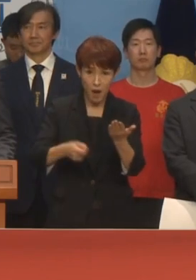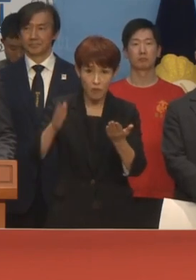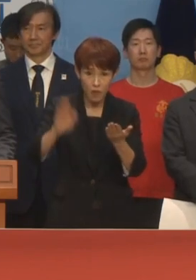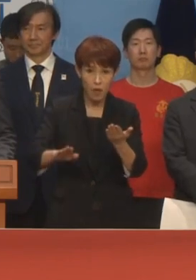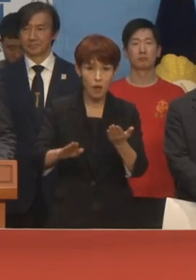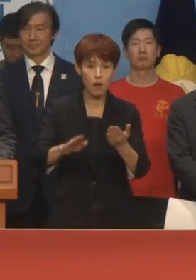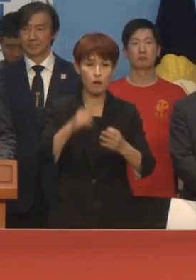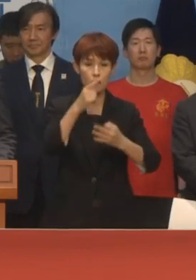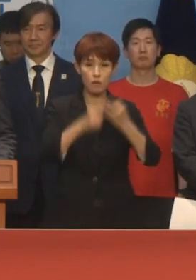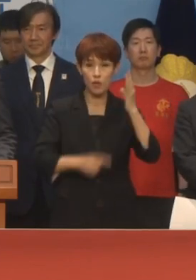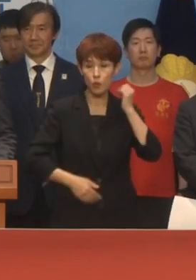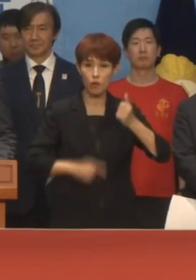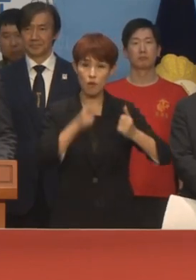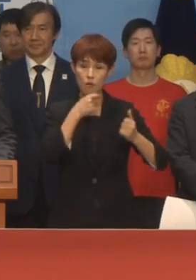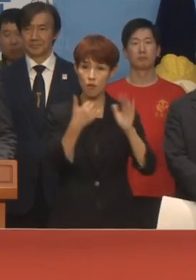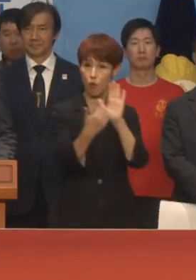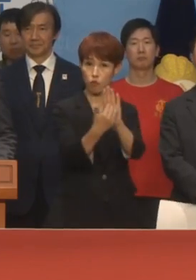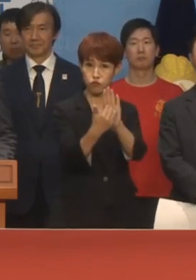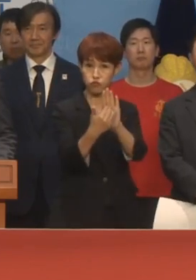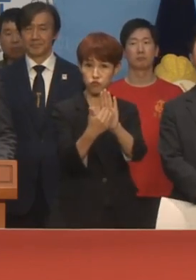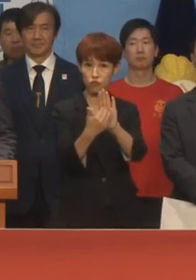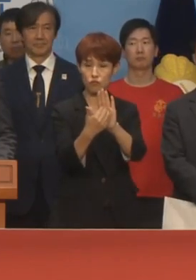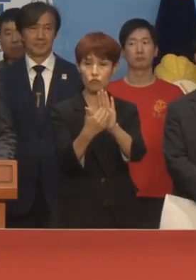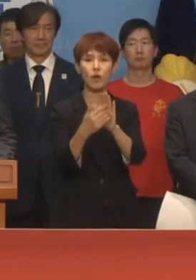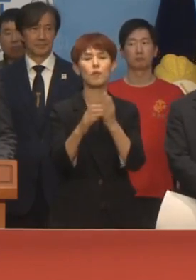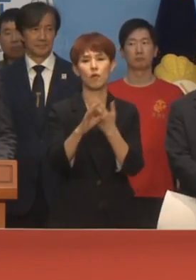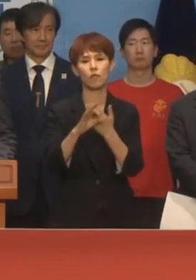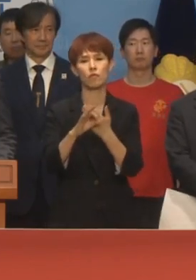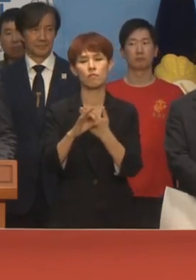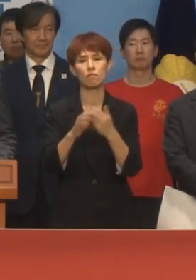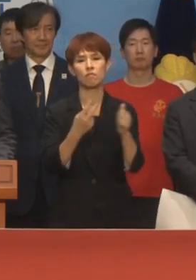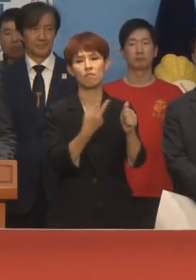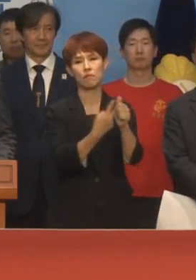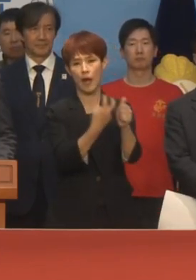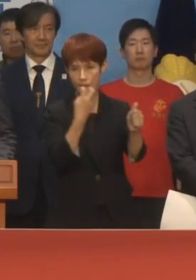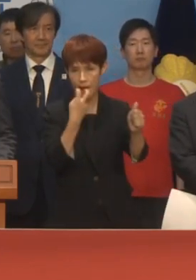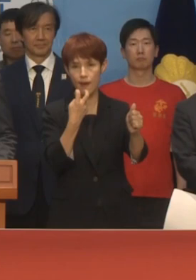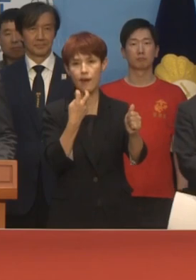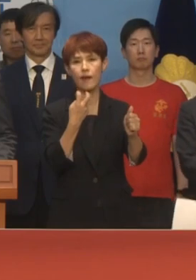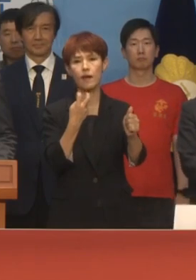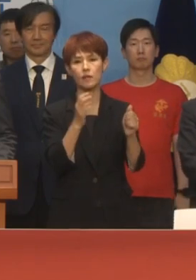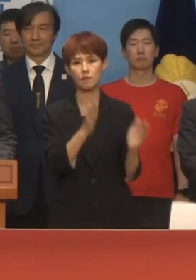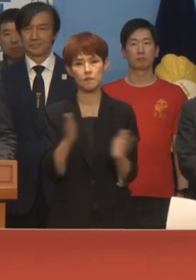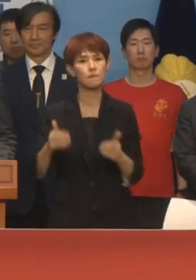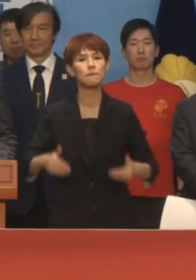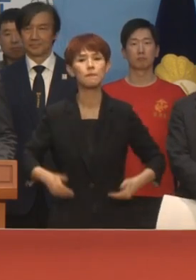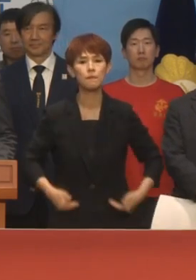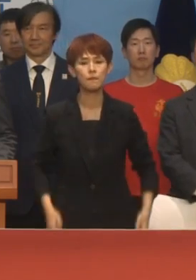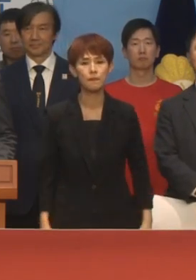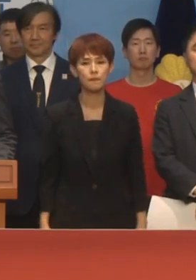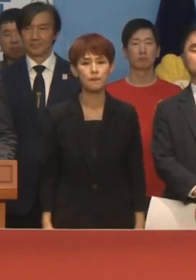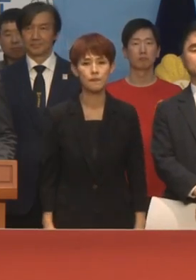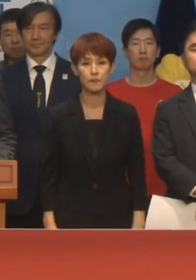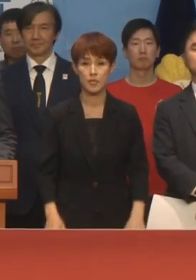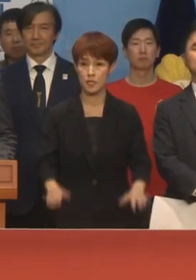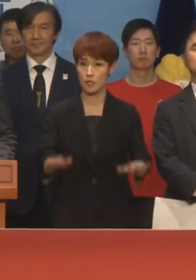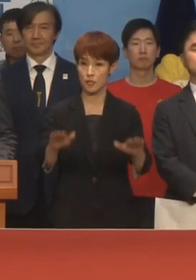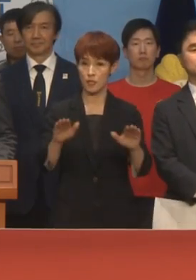우리 국민들이 그동안 얘기해왔던 탄핵의 문을 열 때가 되지 않았는가 생각합니다. 그래서